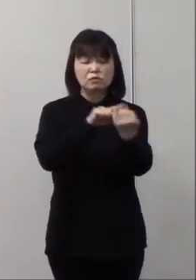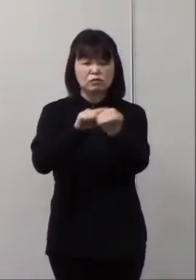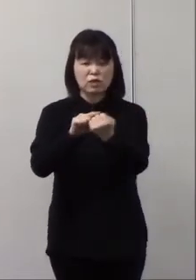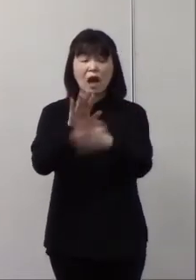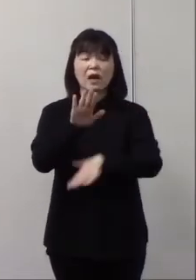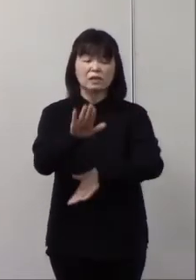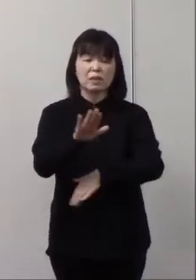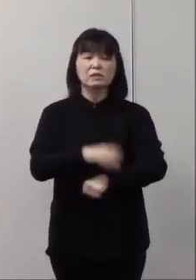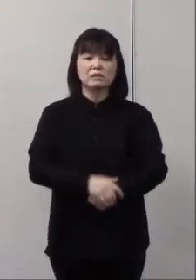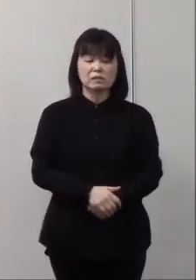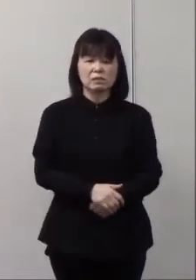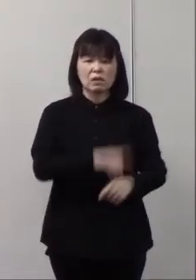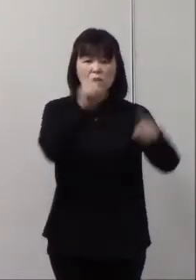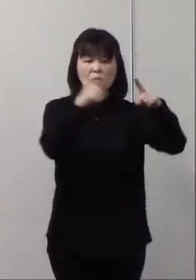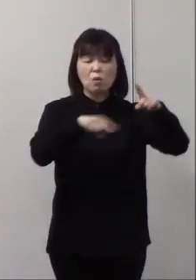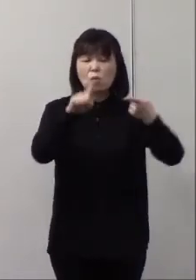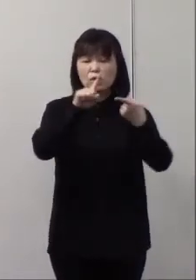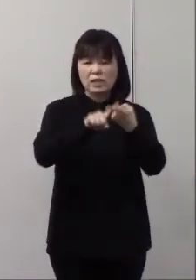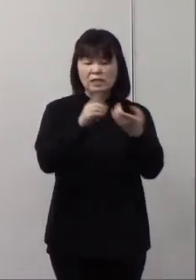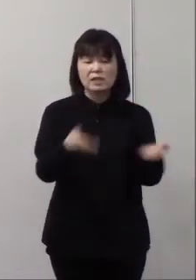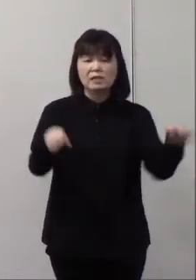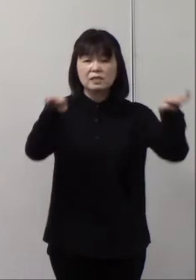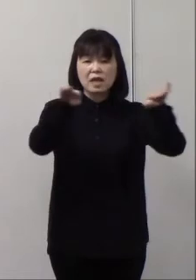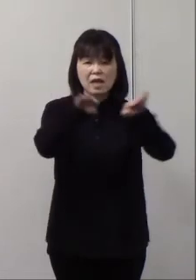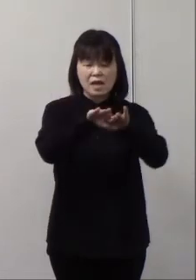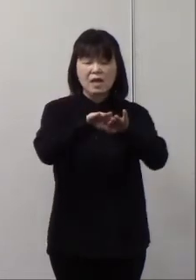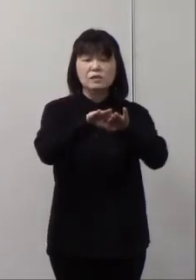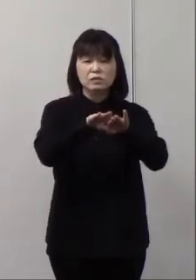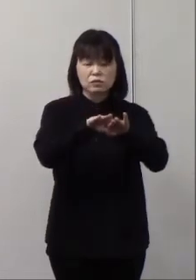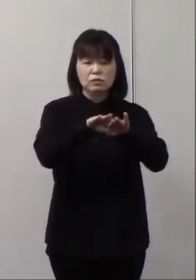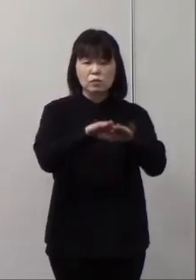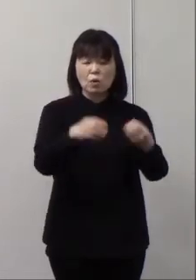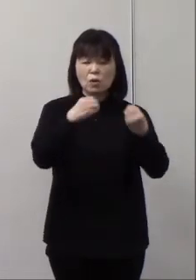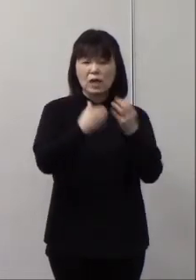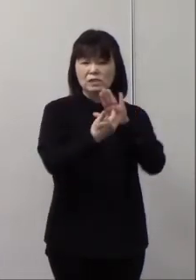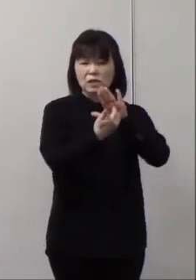ございますが、公共施設の感染症対策費として